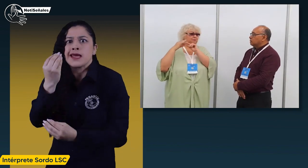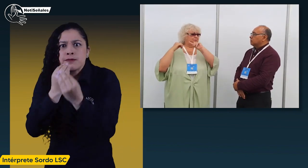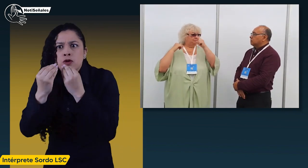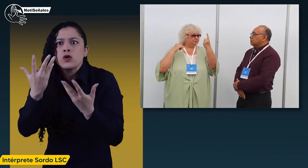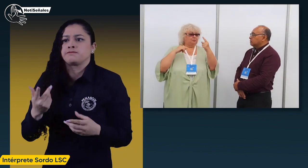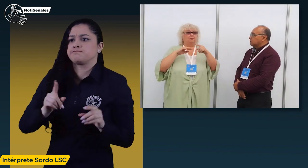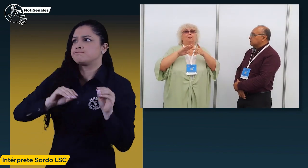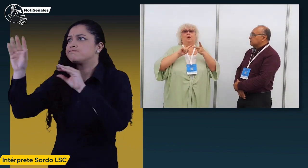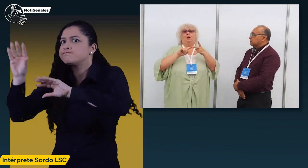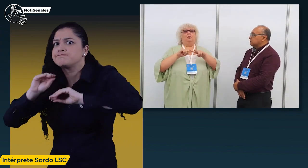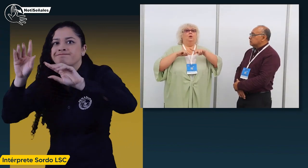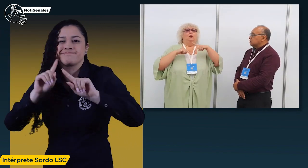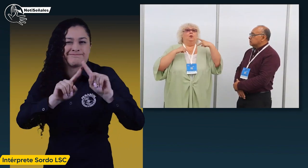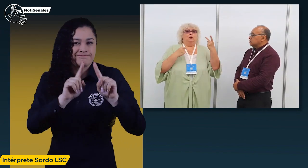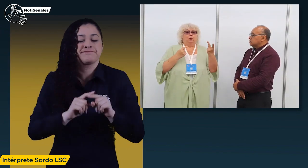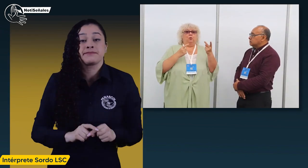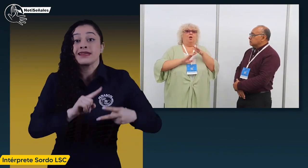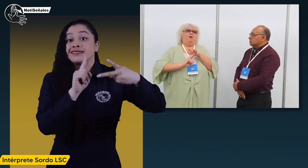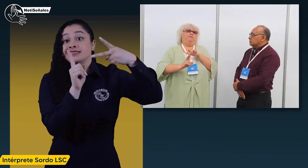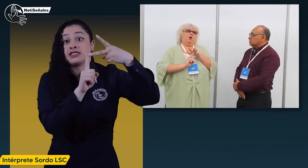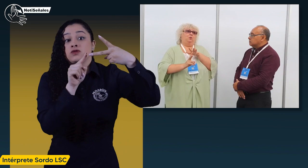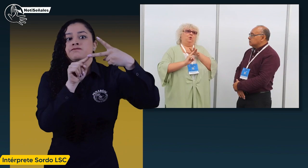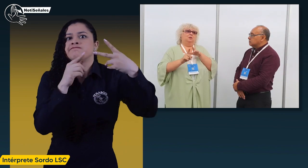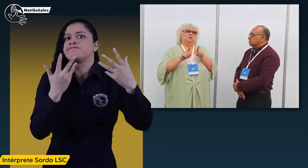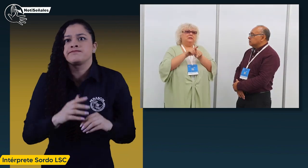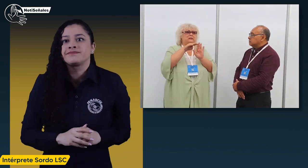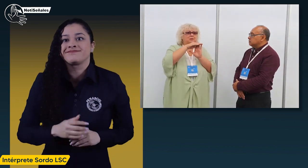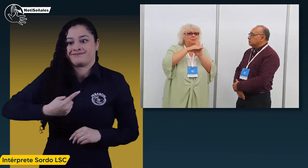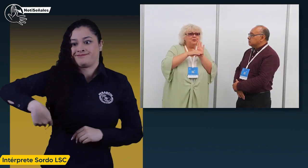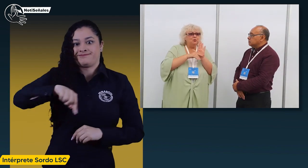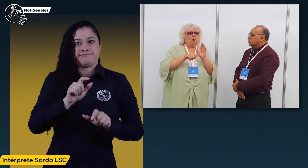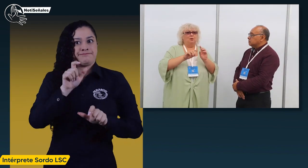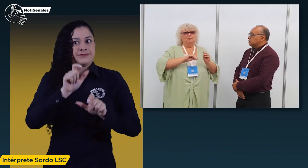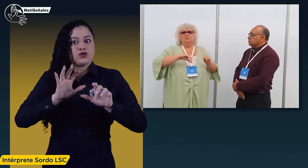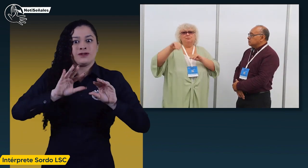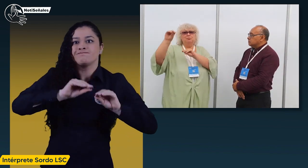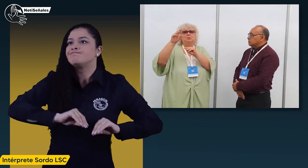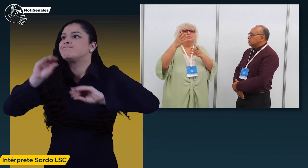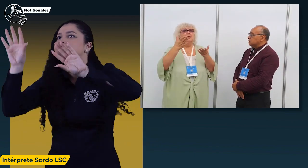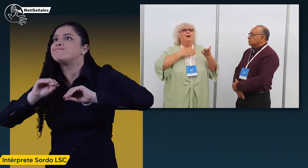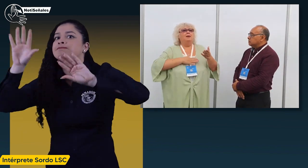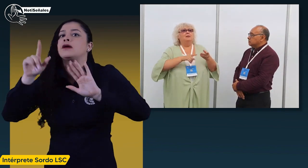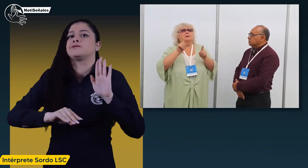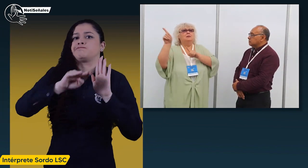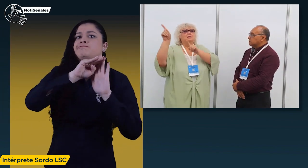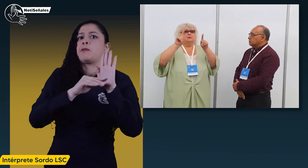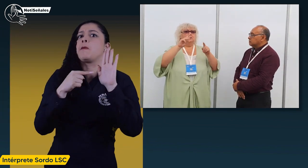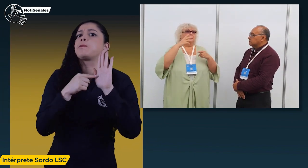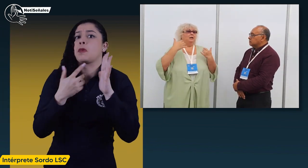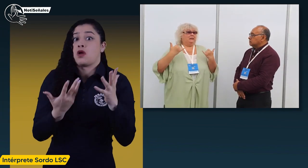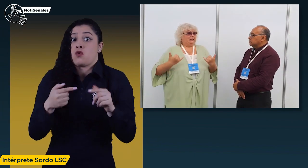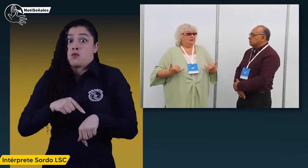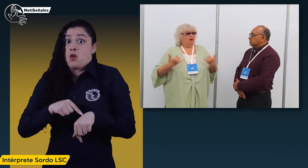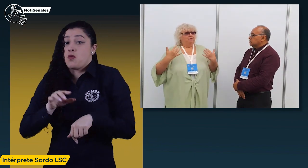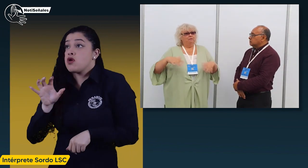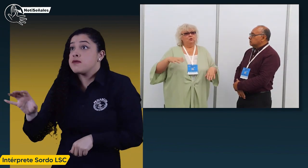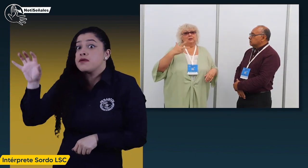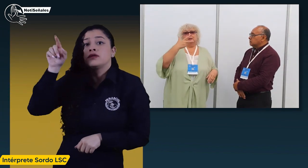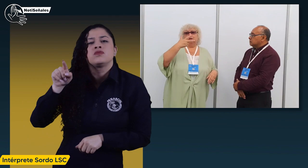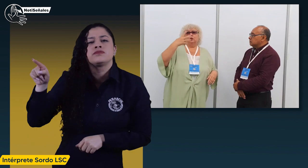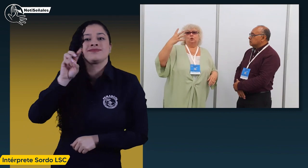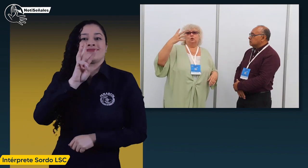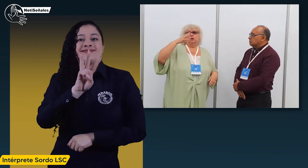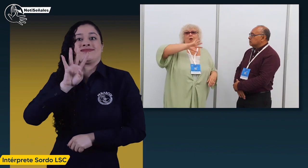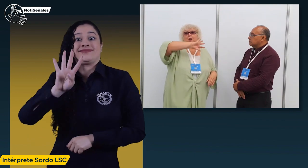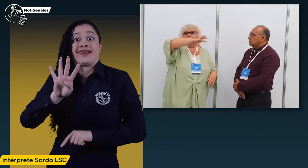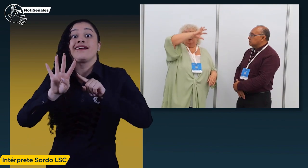para trabajar en varias líneas la primera era preguntar al gobierno al presidente de Ucrania acerca de la de víveres temas de migración entre otros